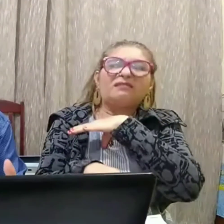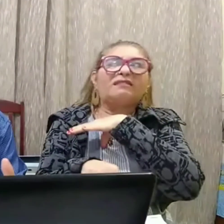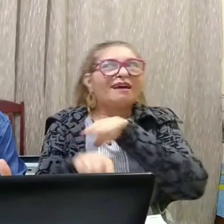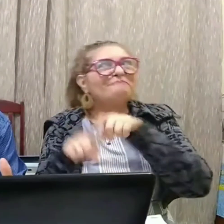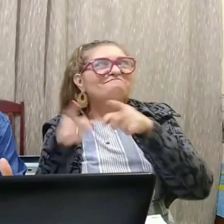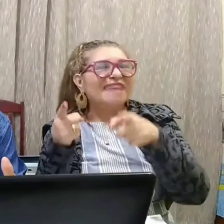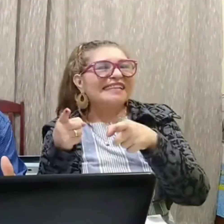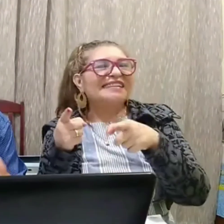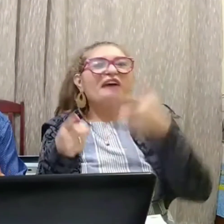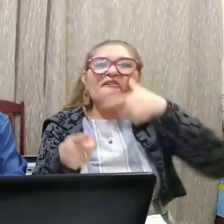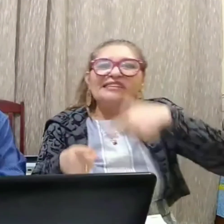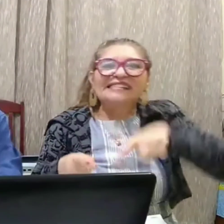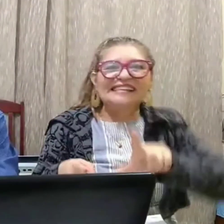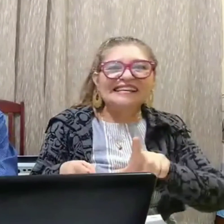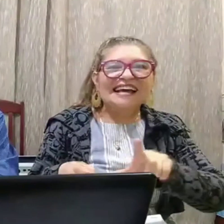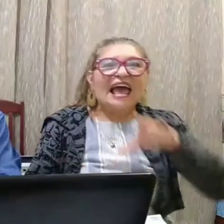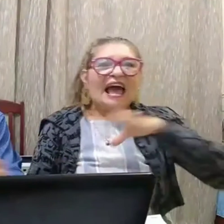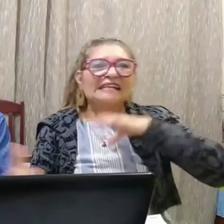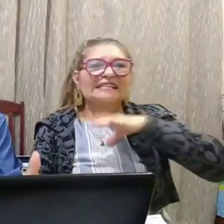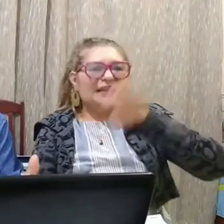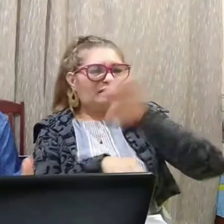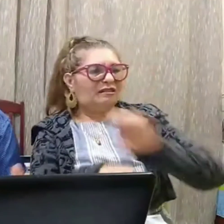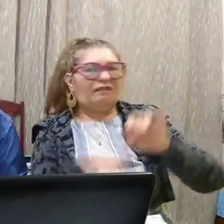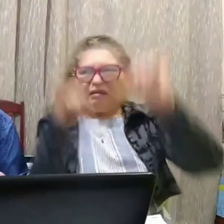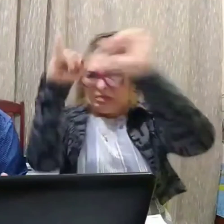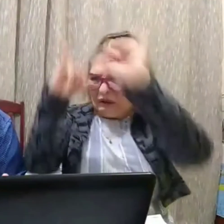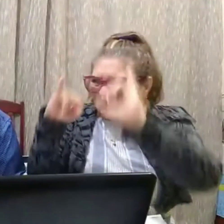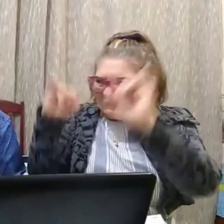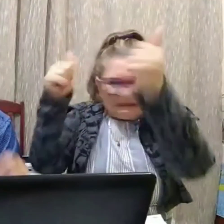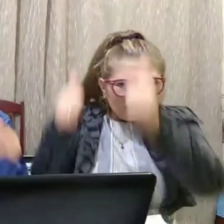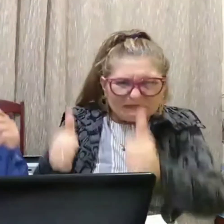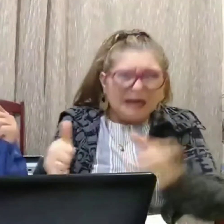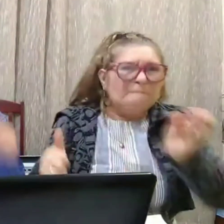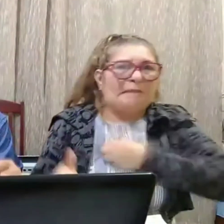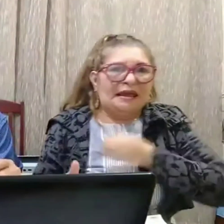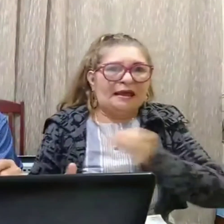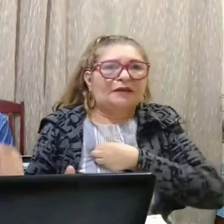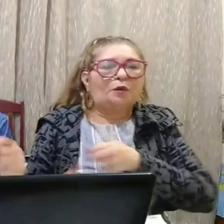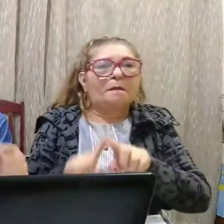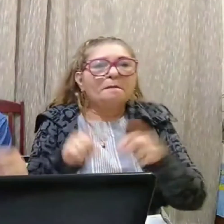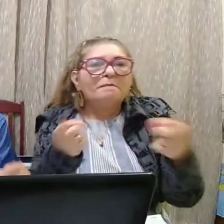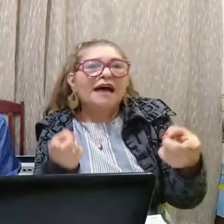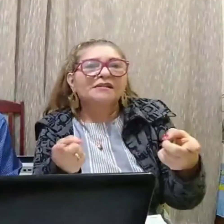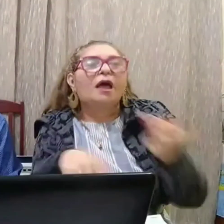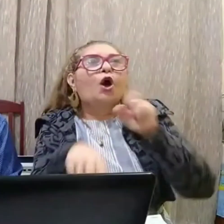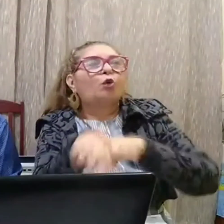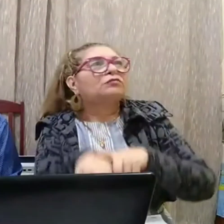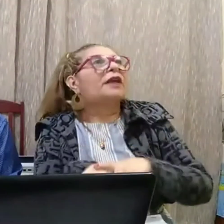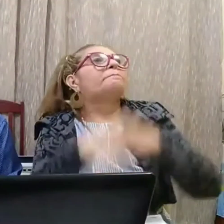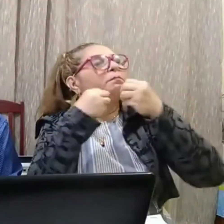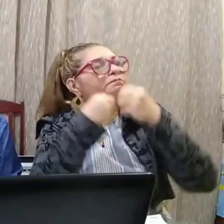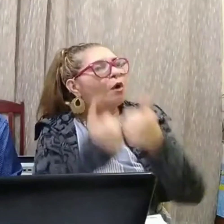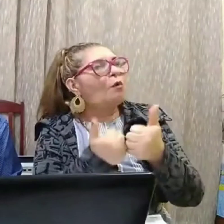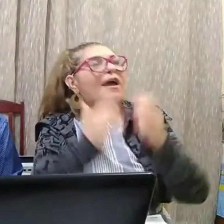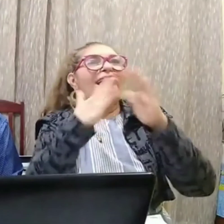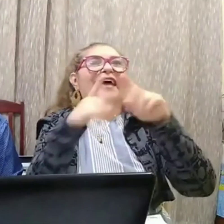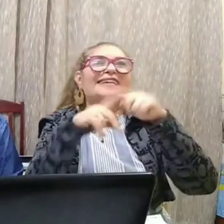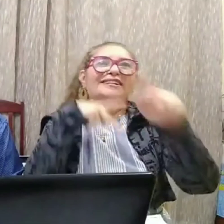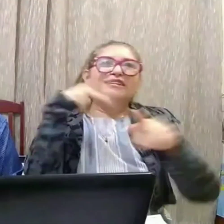que a cidade de Éfeso era uma cidade totalmente idólatra e pecaminosa, mas mesmo assim, por um bom tempo, aquela igreja